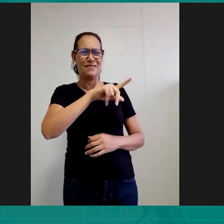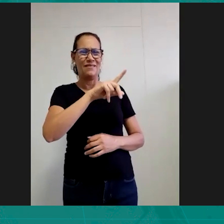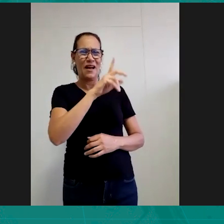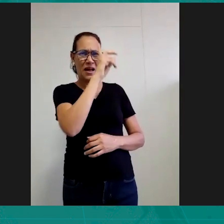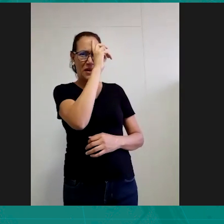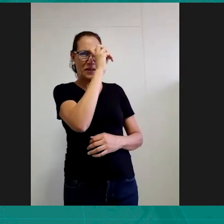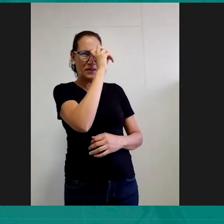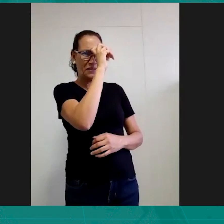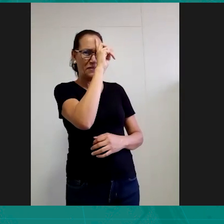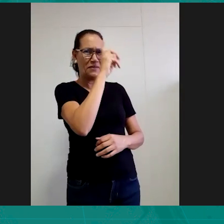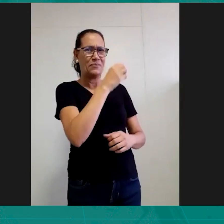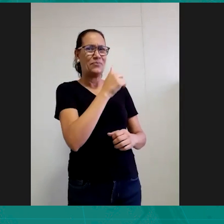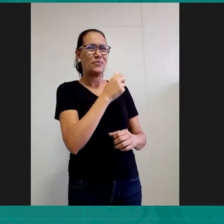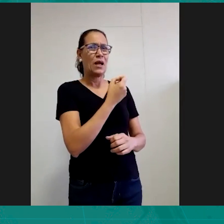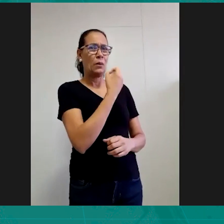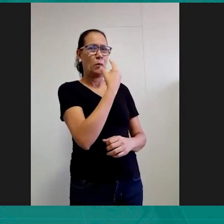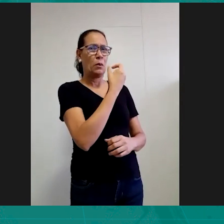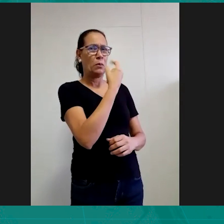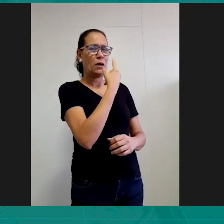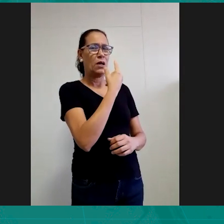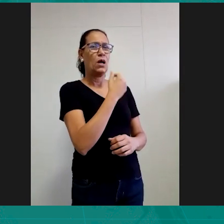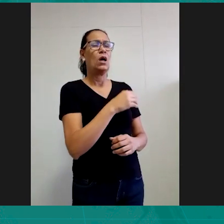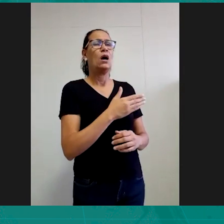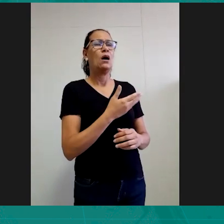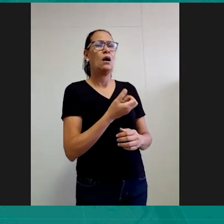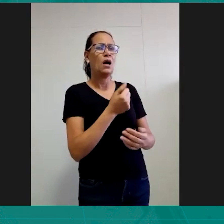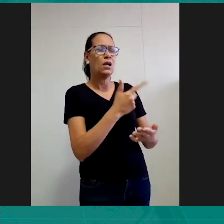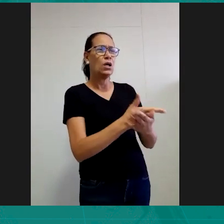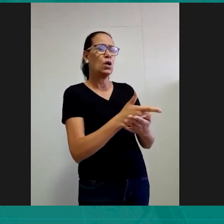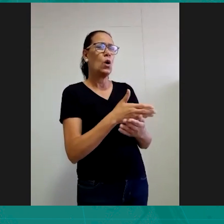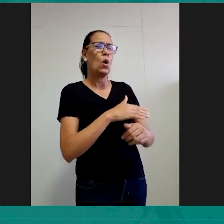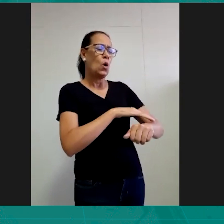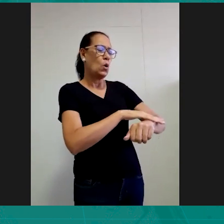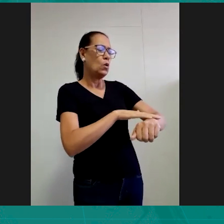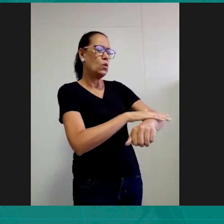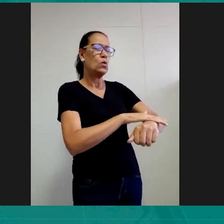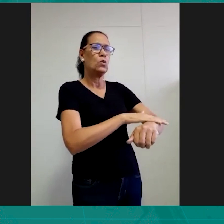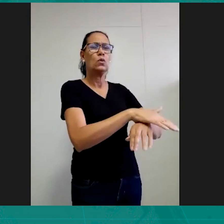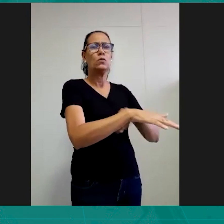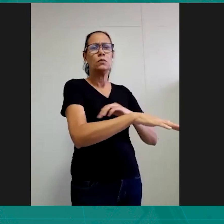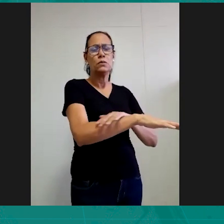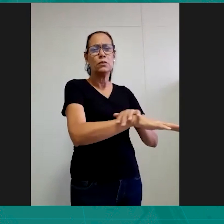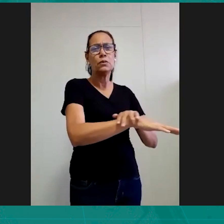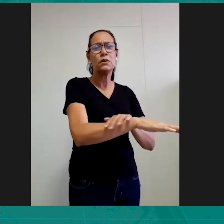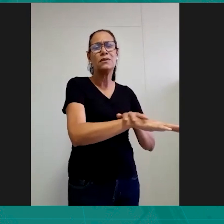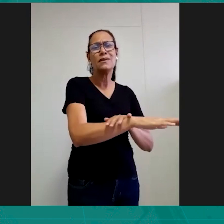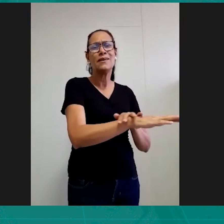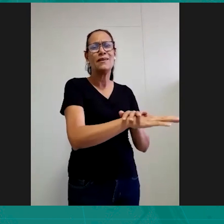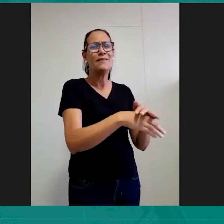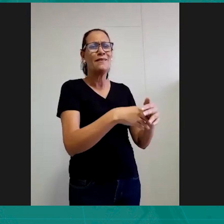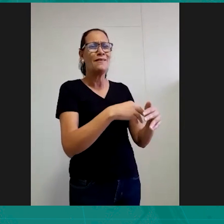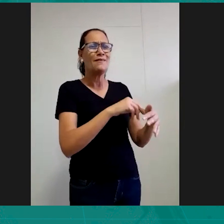chamam? Cremes, não é isso? Creme disso, creme daquilo, certo?